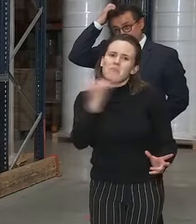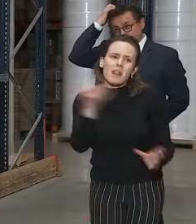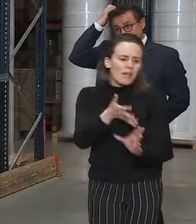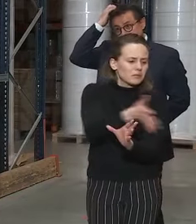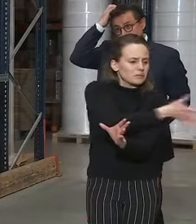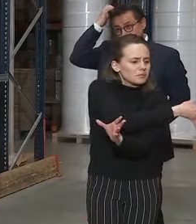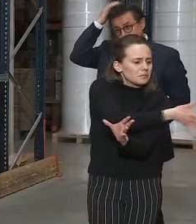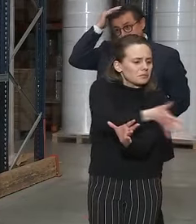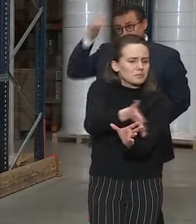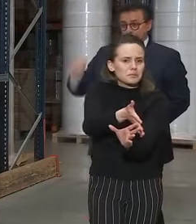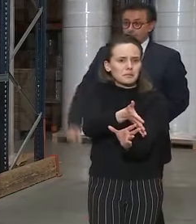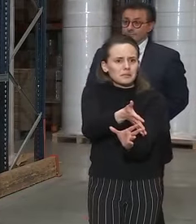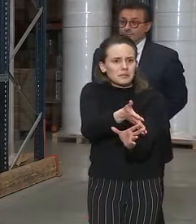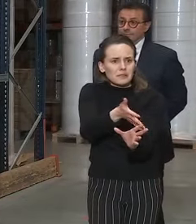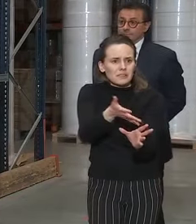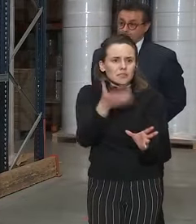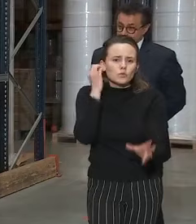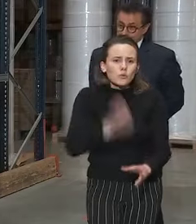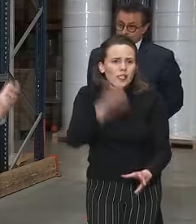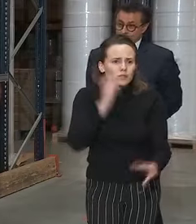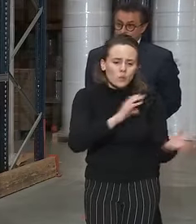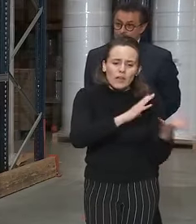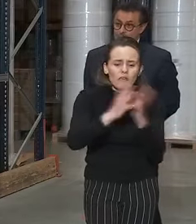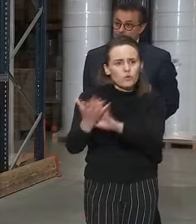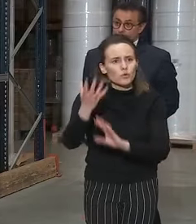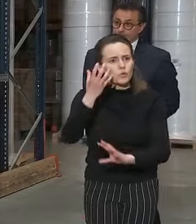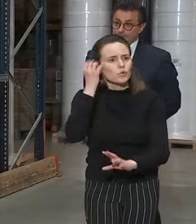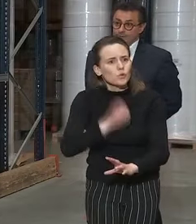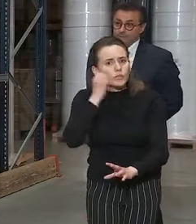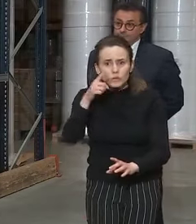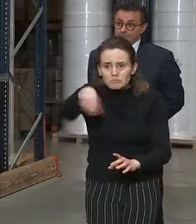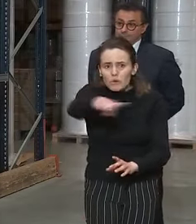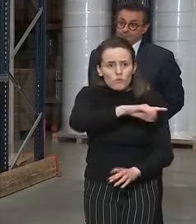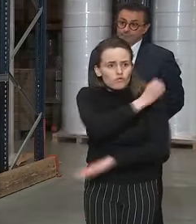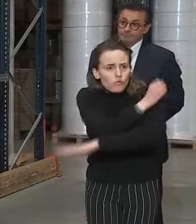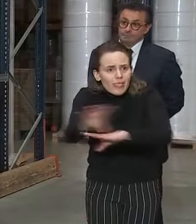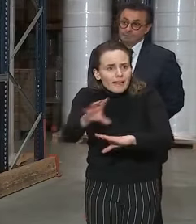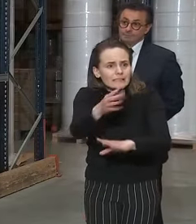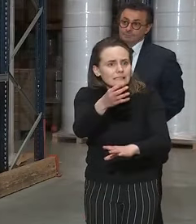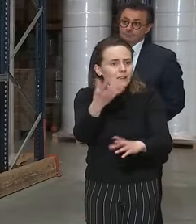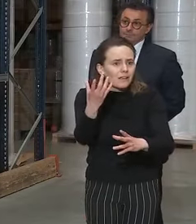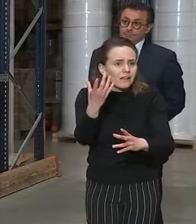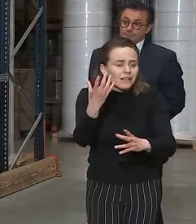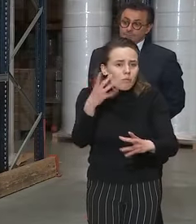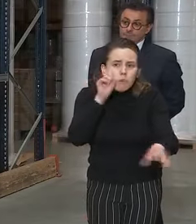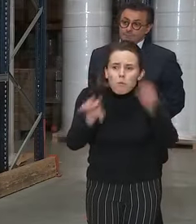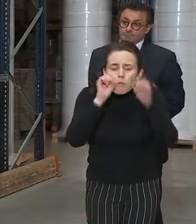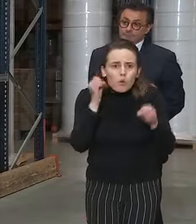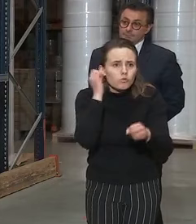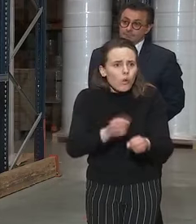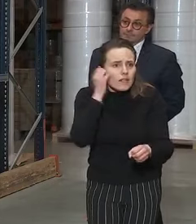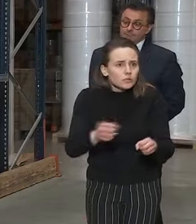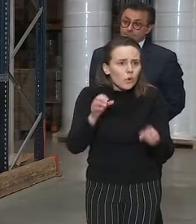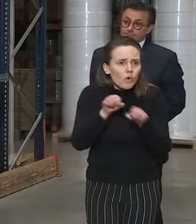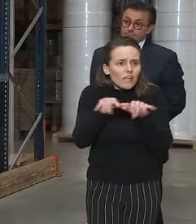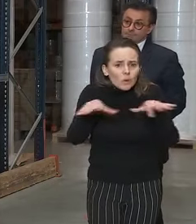des connaissances d'aujourd'hui, elles ont quasiment changé chaque jour. Et vous le savez bien, vous qui informez, et on apprend chaque jour de cette crise partout dans le monde.